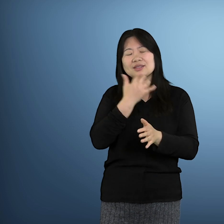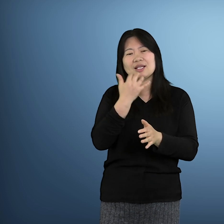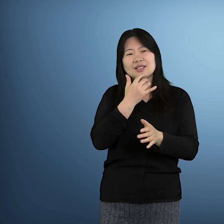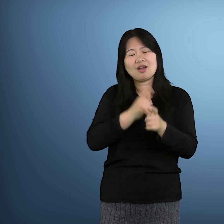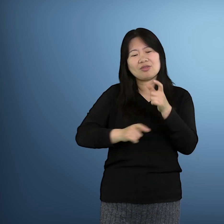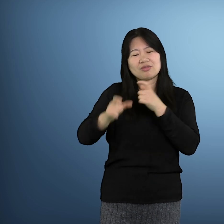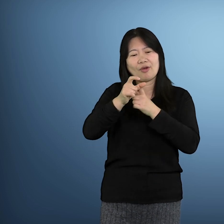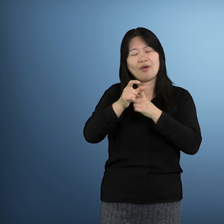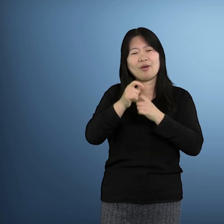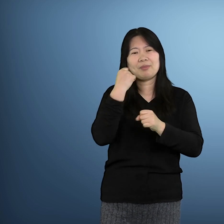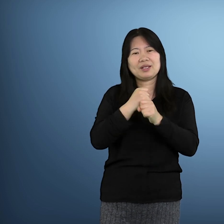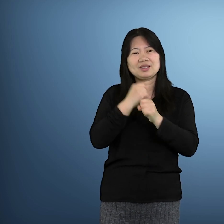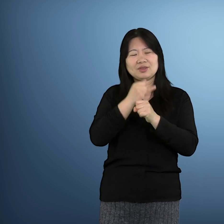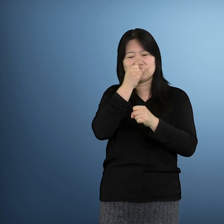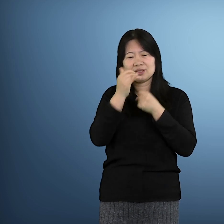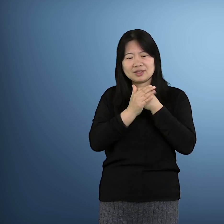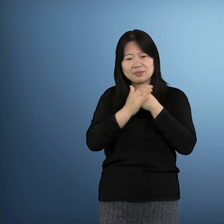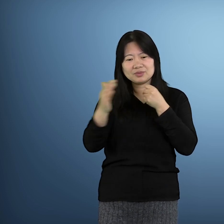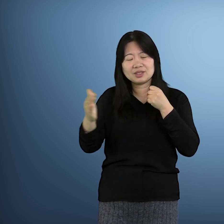더 씌워서